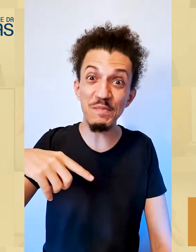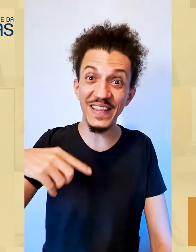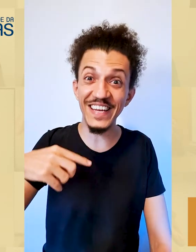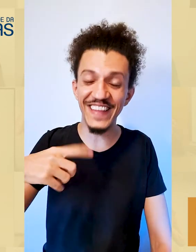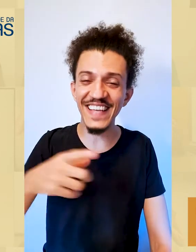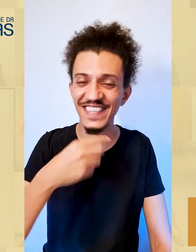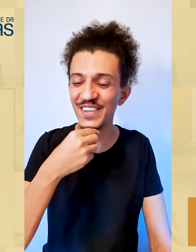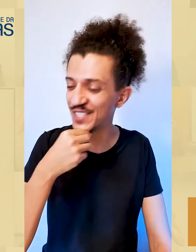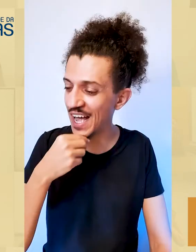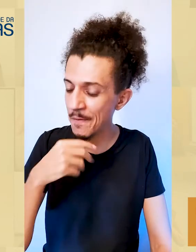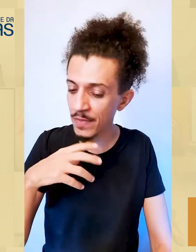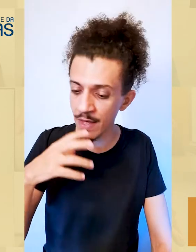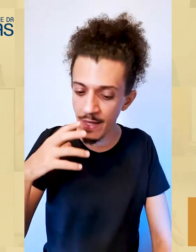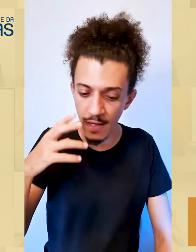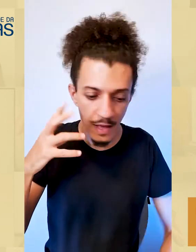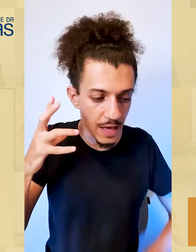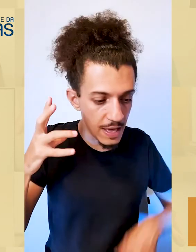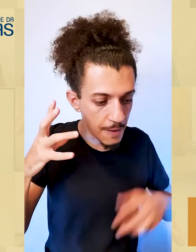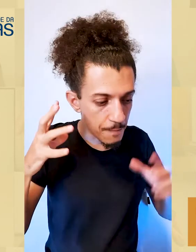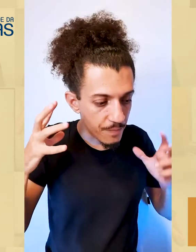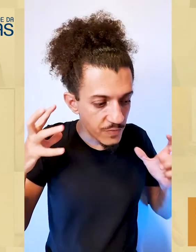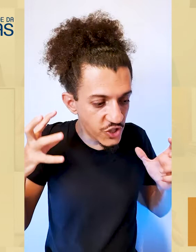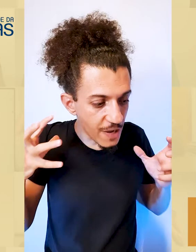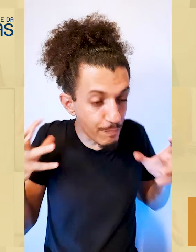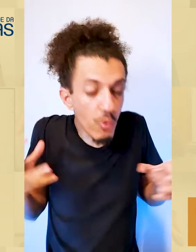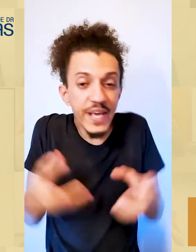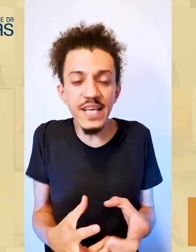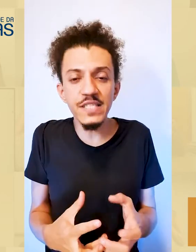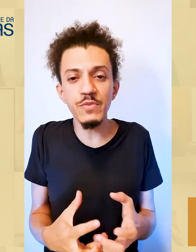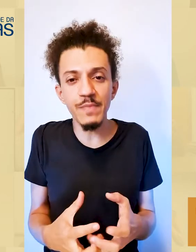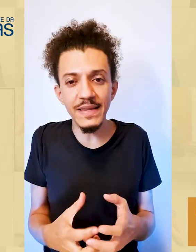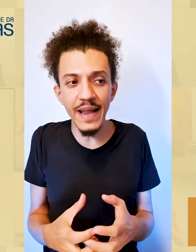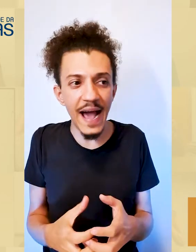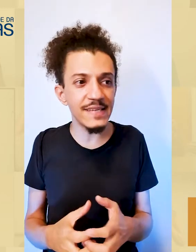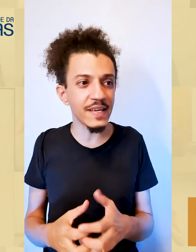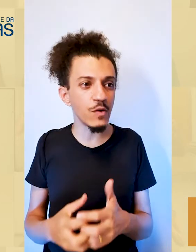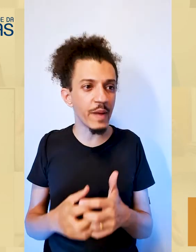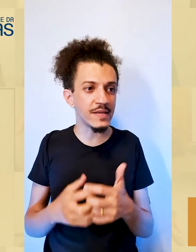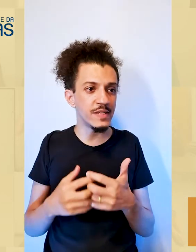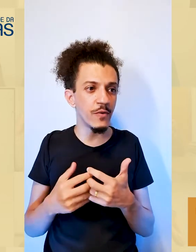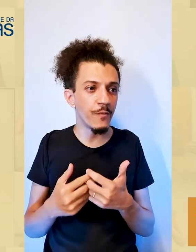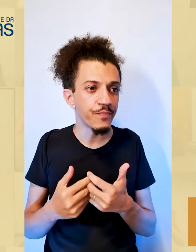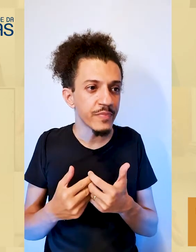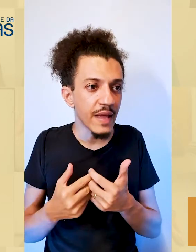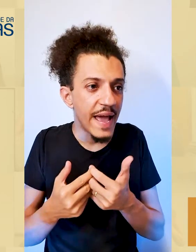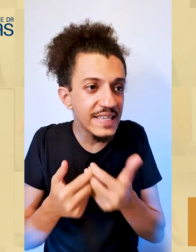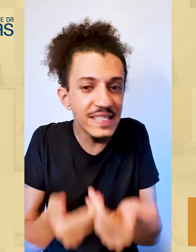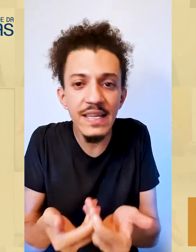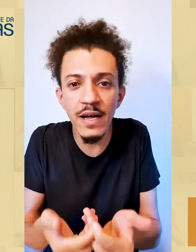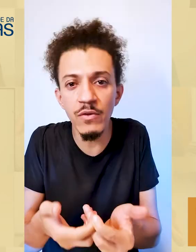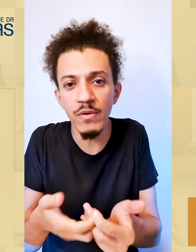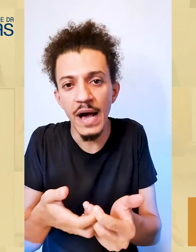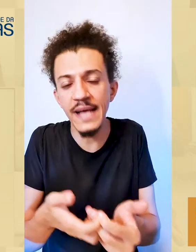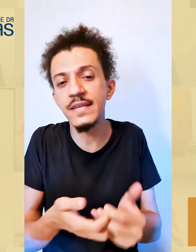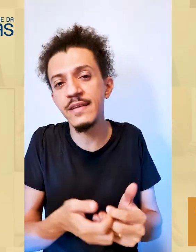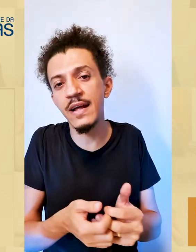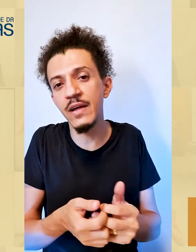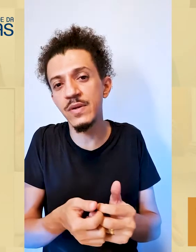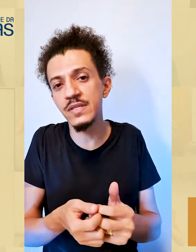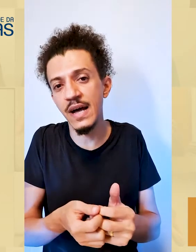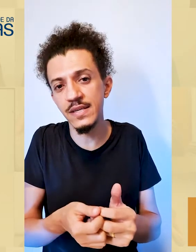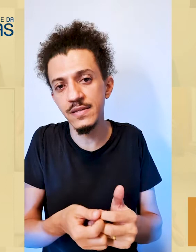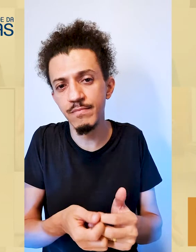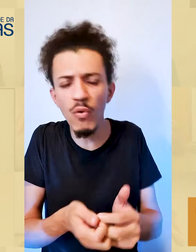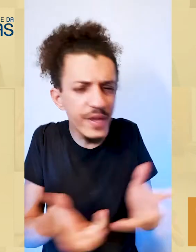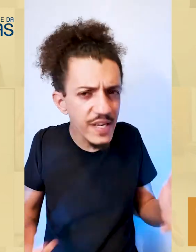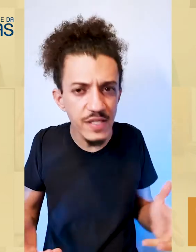está completando 10 anos já, tinha pouquíssimos materiais aqui no Brasil ensinando a escrita da língua